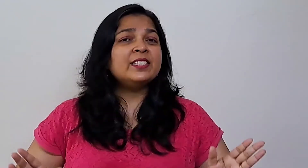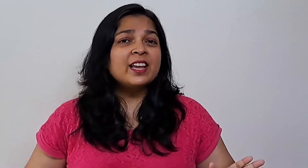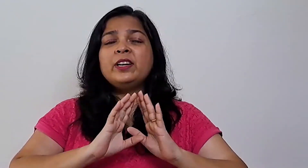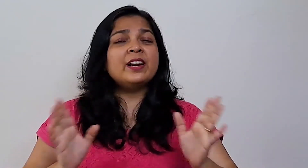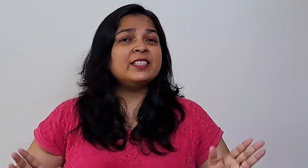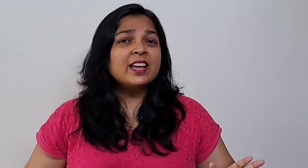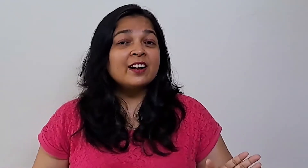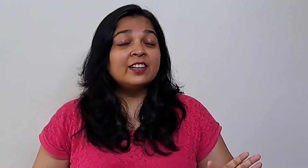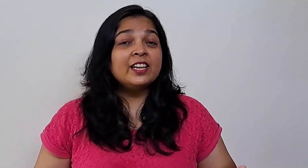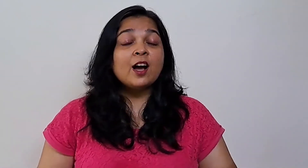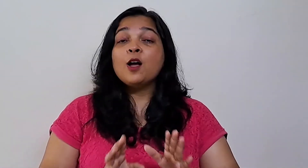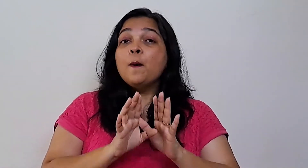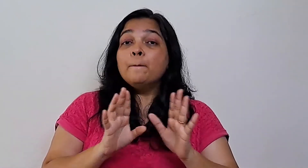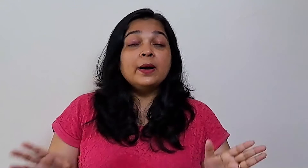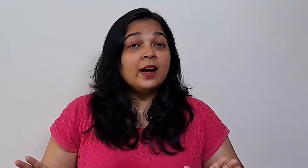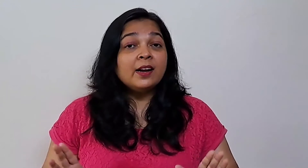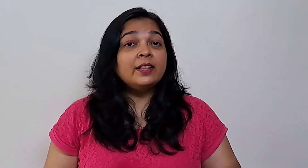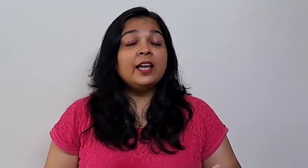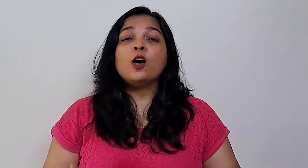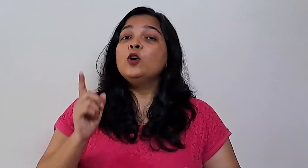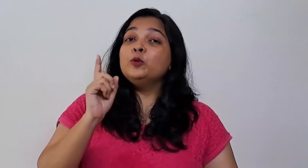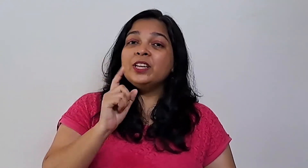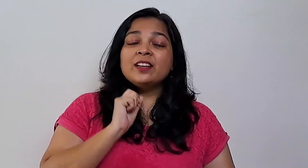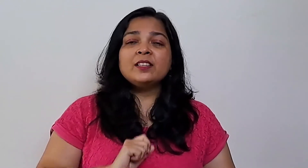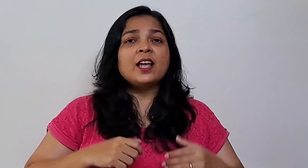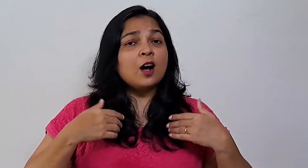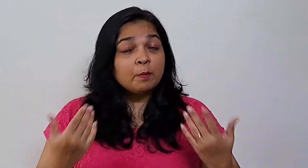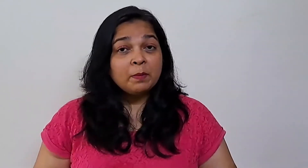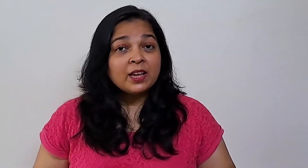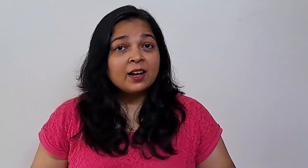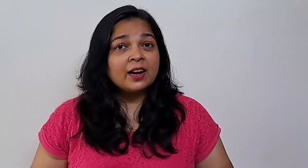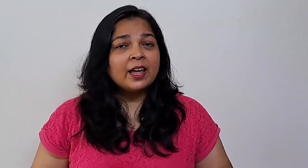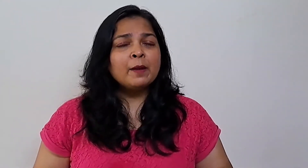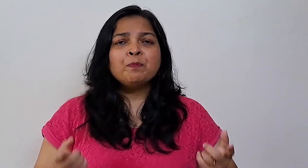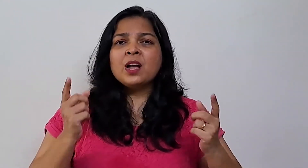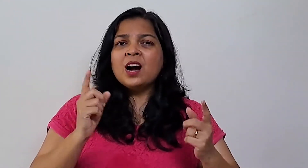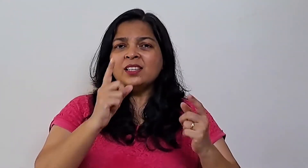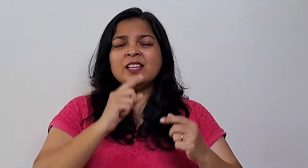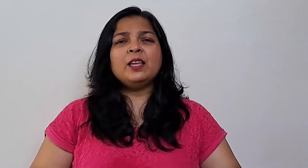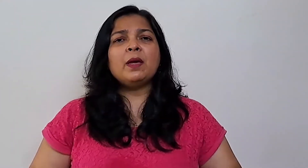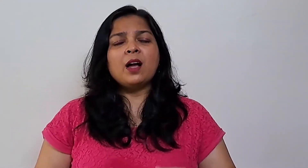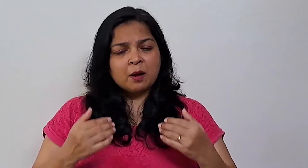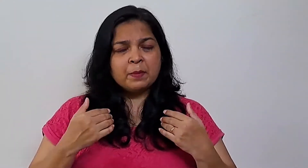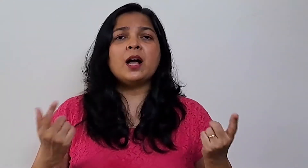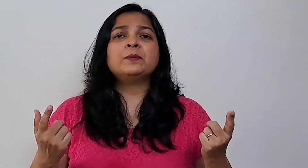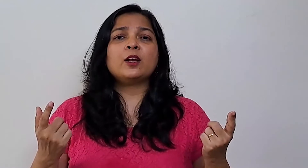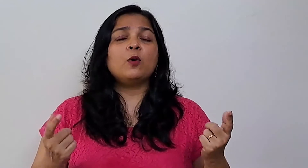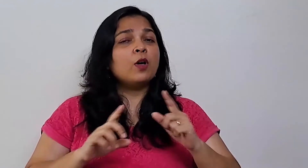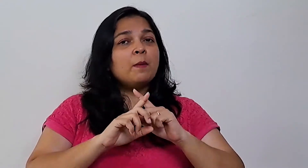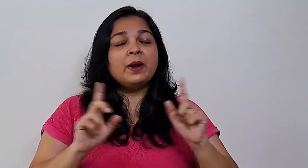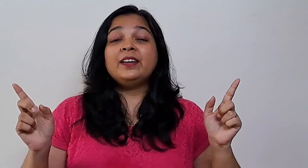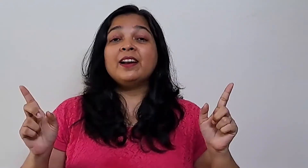उन्होंने डरन तो की किया, मना कर दिता। उस तरह सानू भी की करना आ, हर स्थिति विच